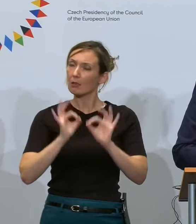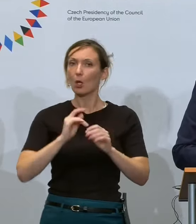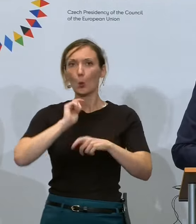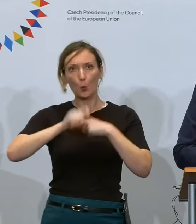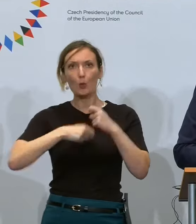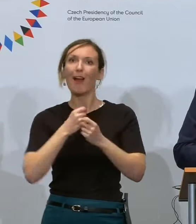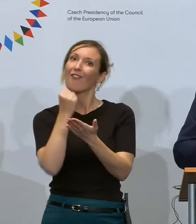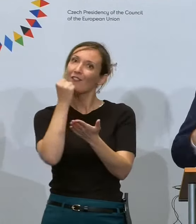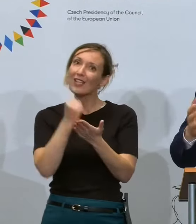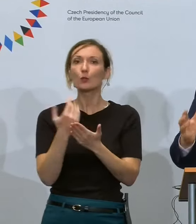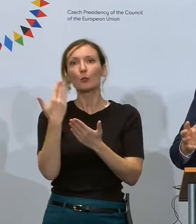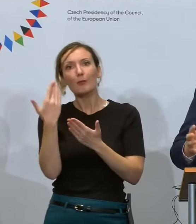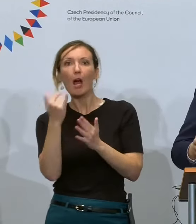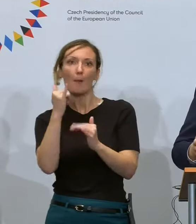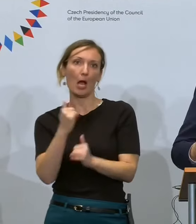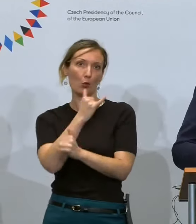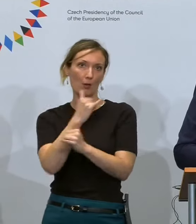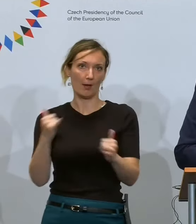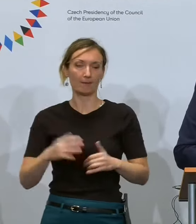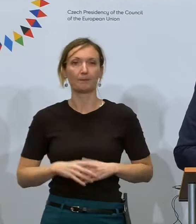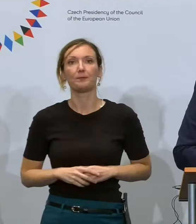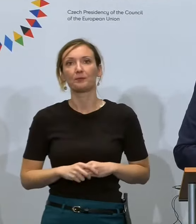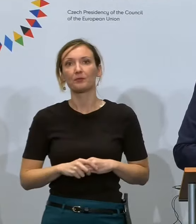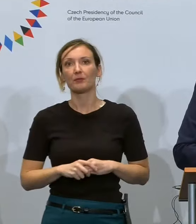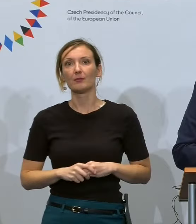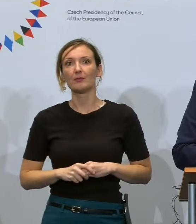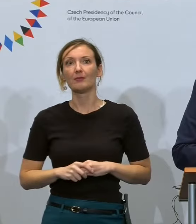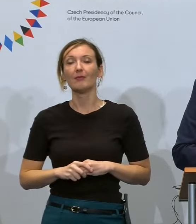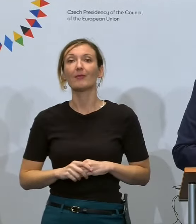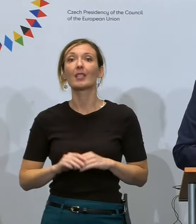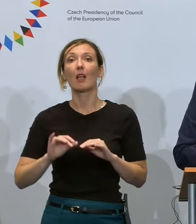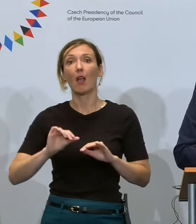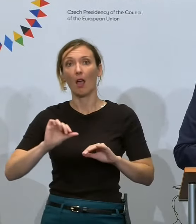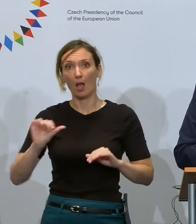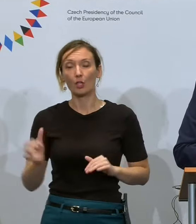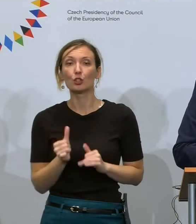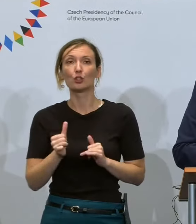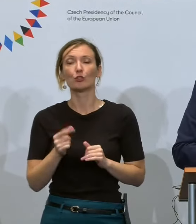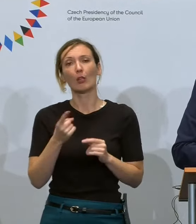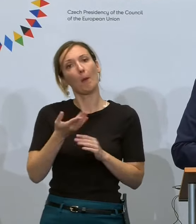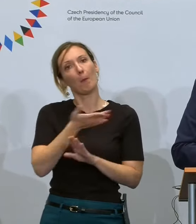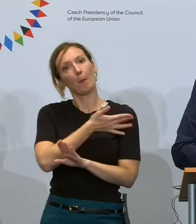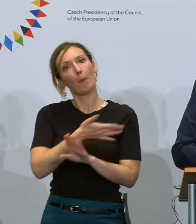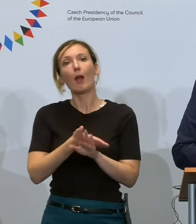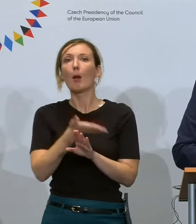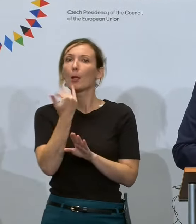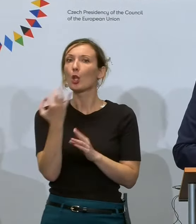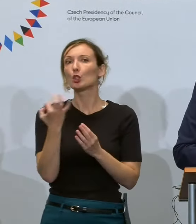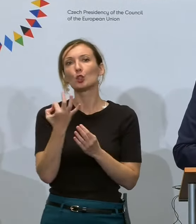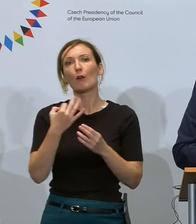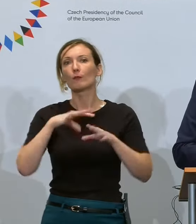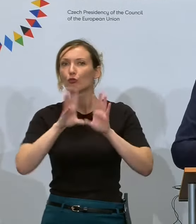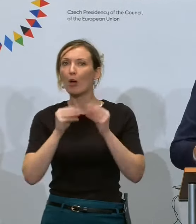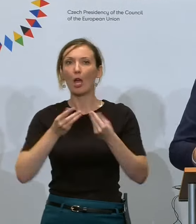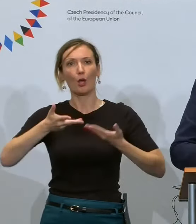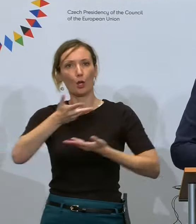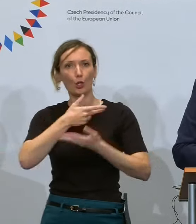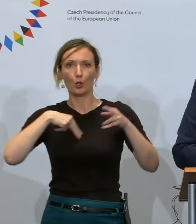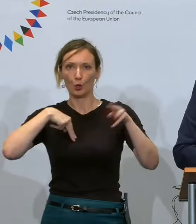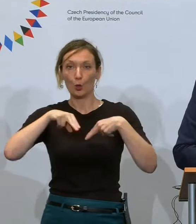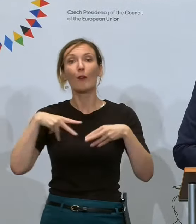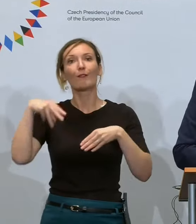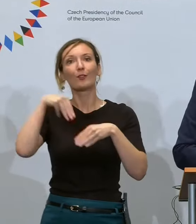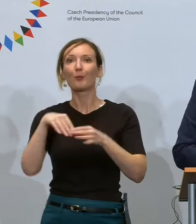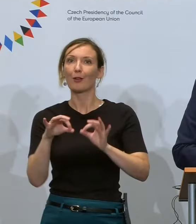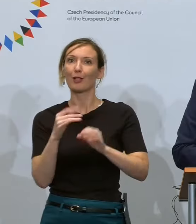které toto doprovází. Ohledně dalších otázek, tak já jsem velice rád, že dnes jsem také na obědu,